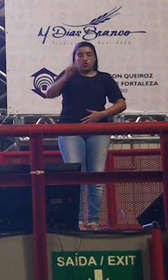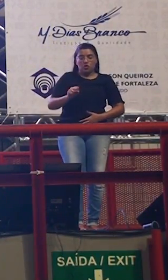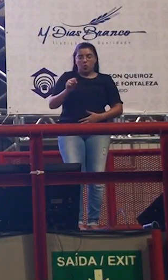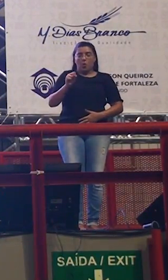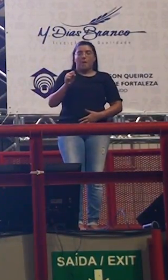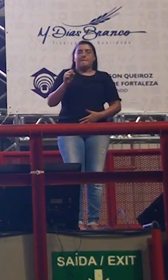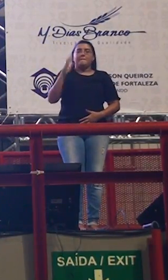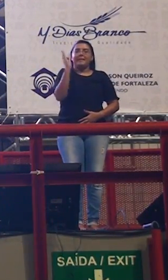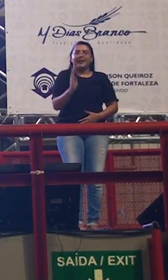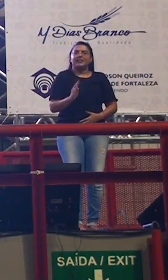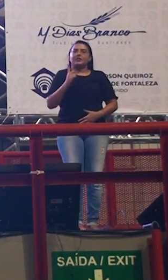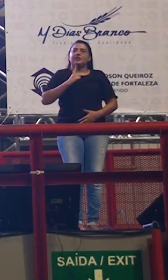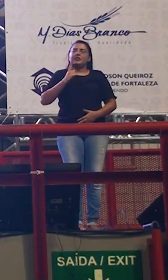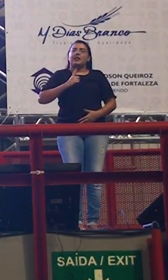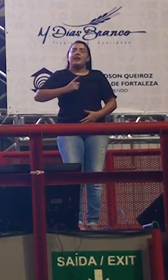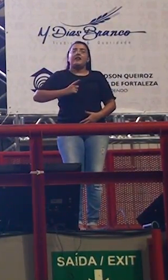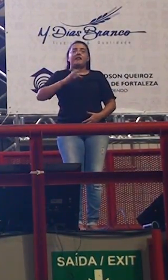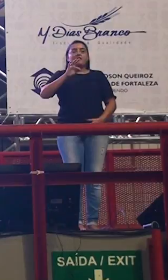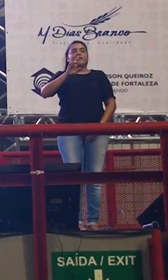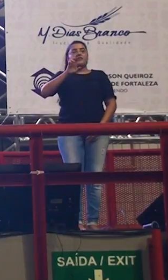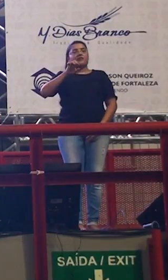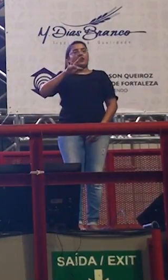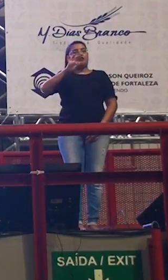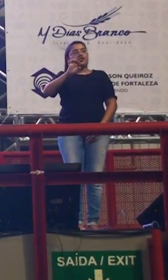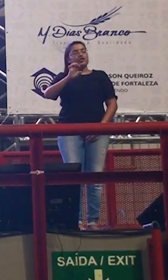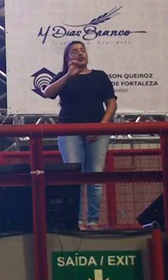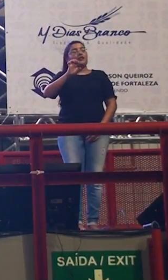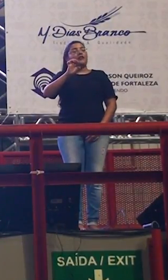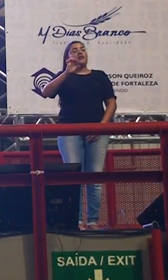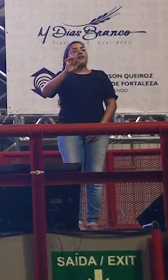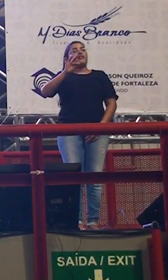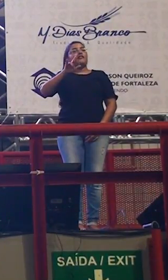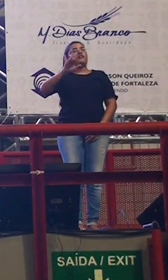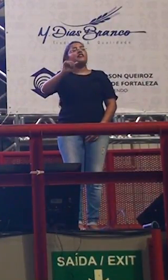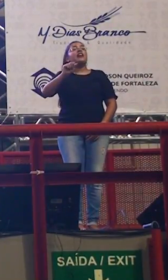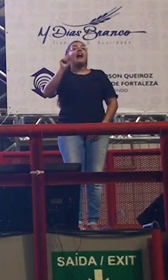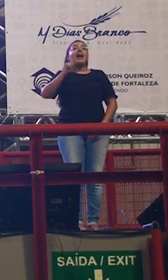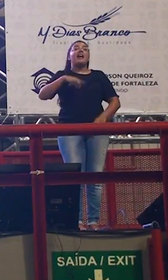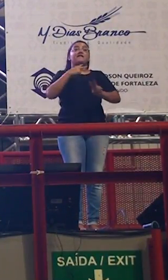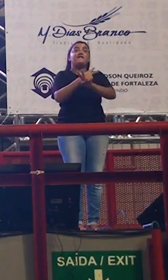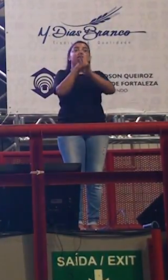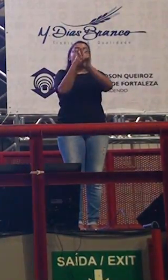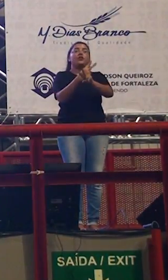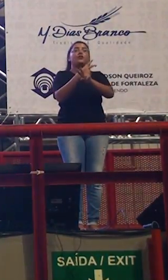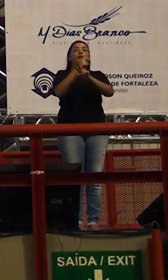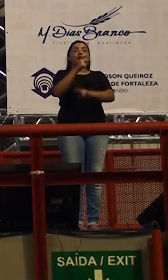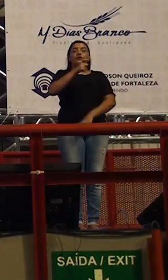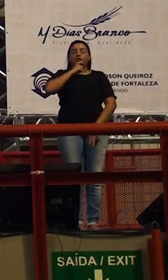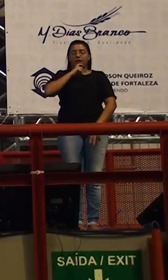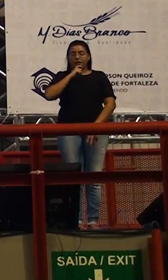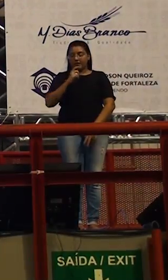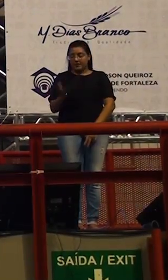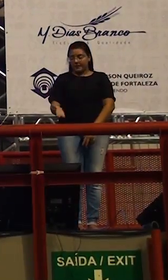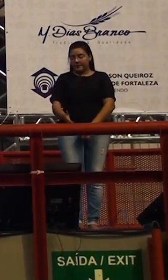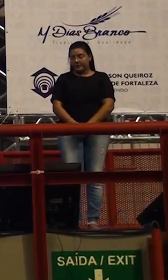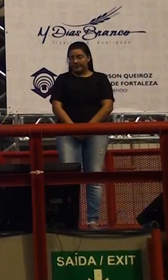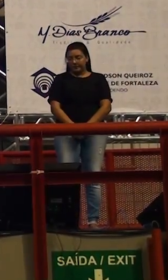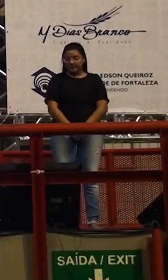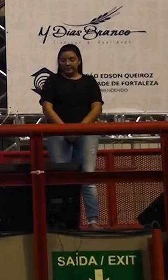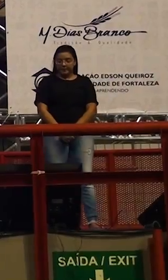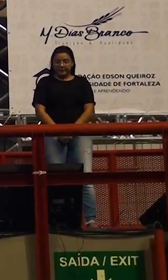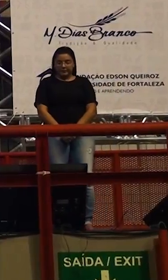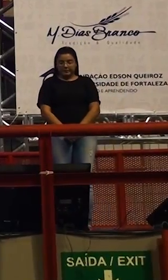provocando geadas. Frente fria é uma massa de ar fria. Professor, eu nunca vi uma. Aproveite.